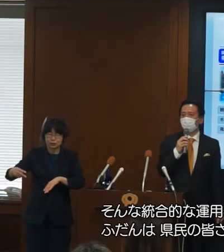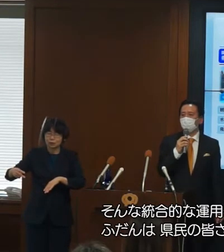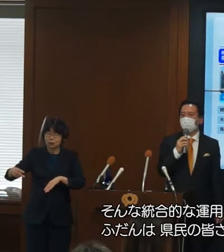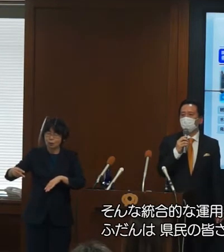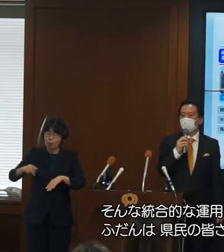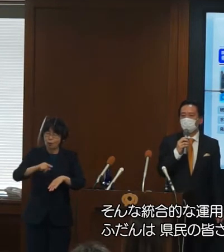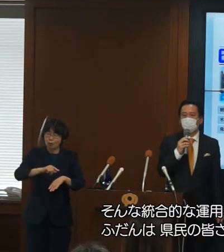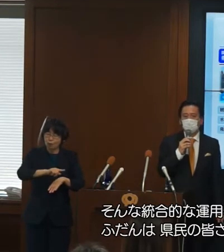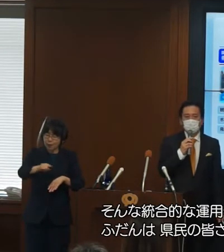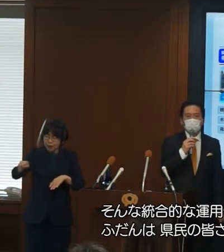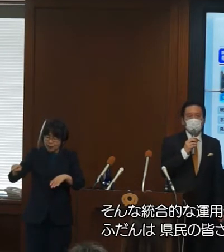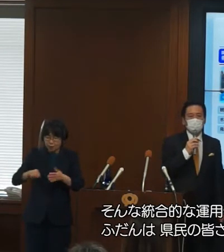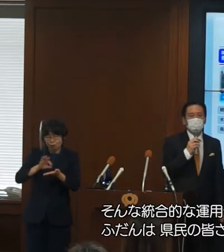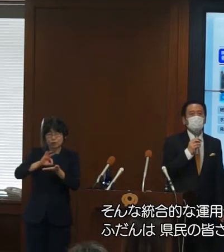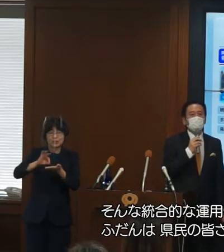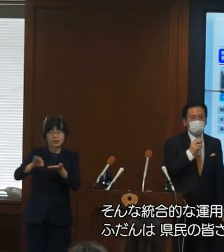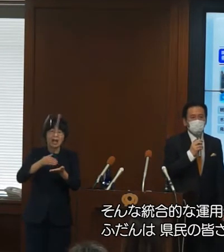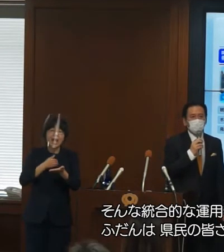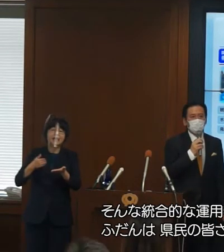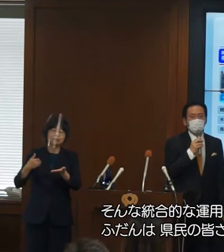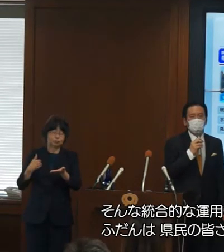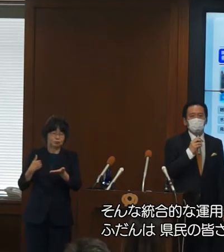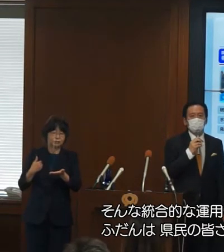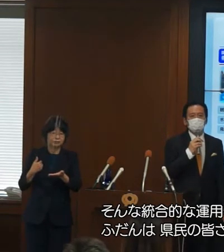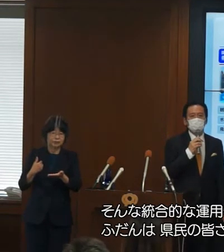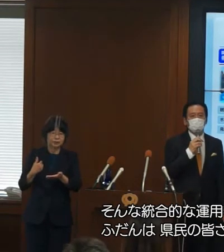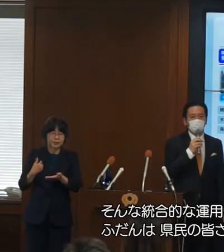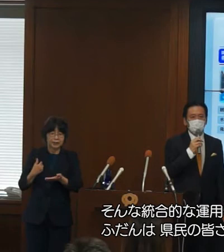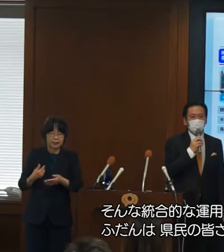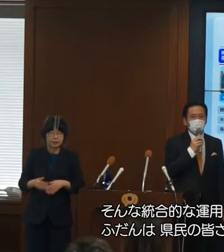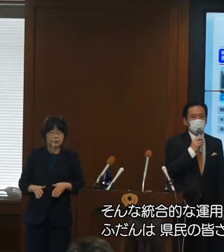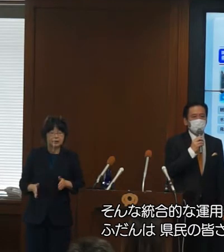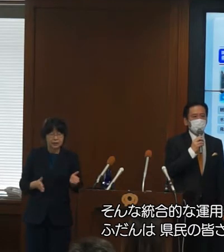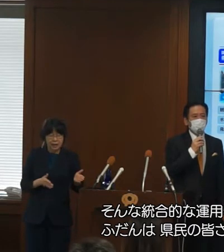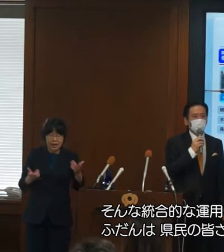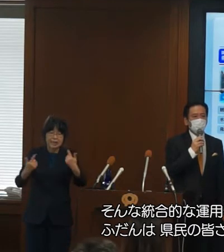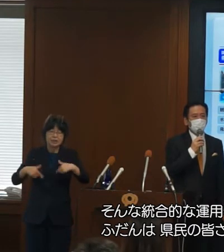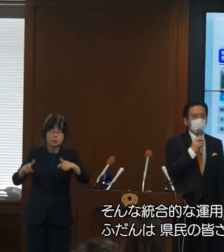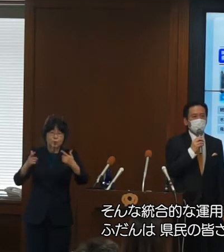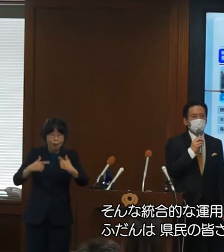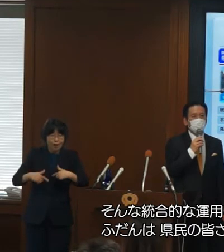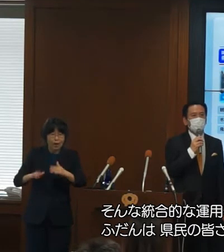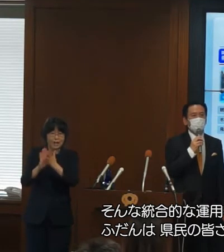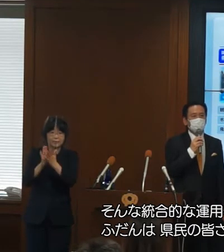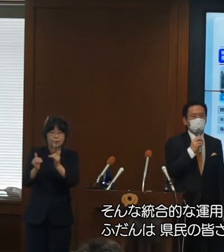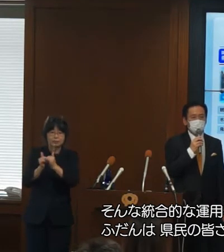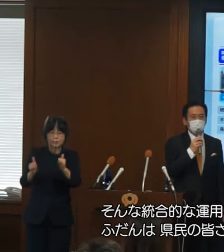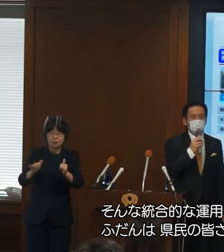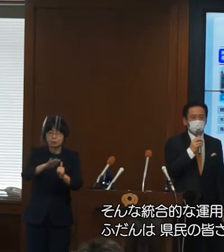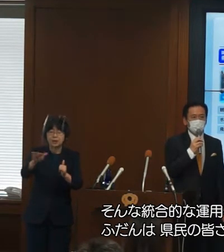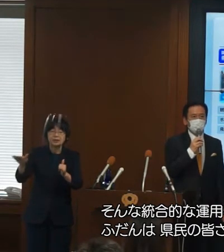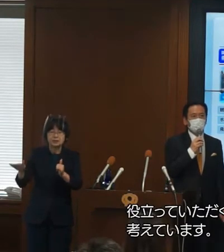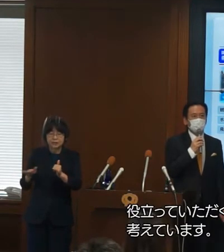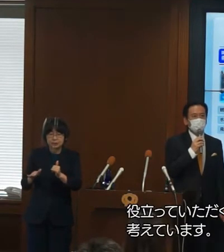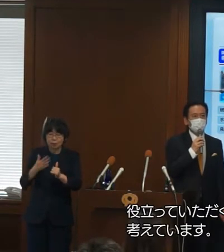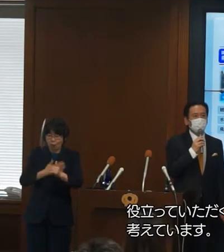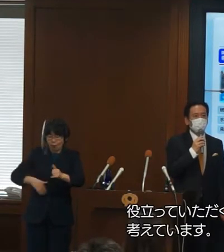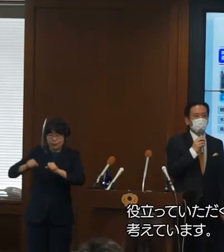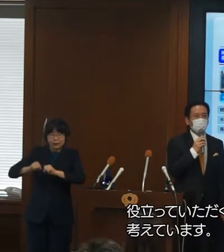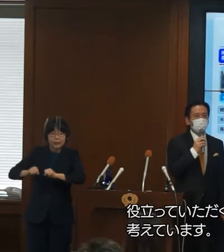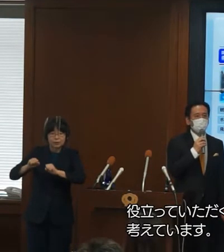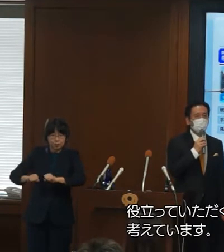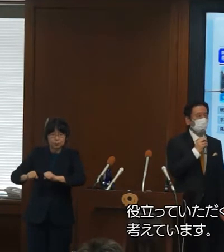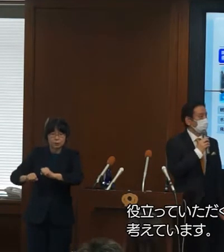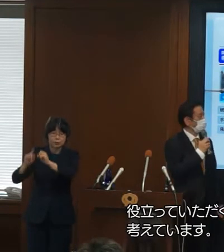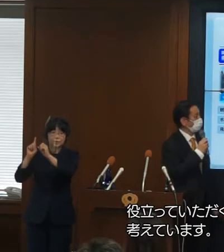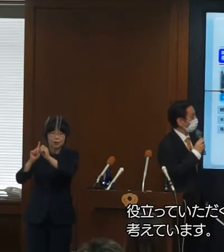合的な運用をしながら、普段は県民の皆さん方に健康増進などにも役立っていただく